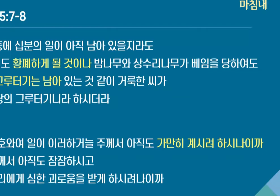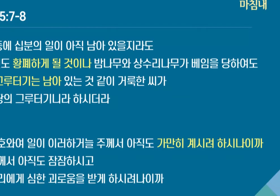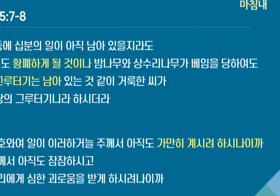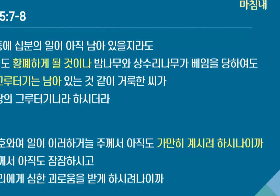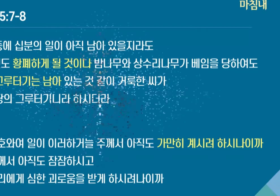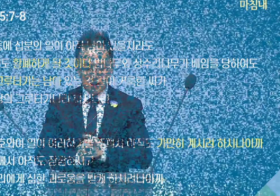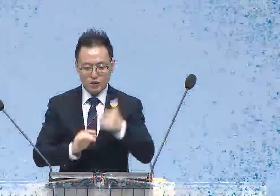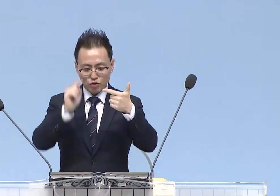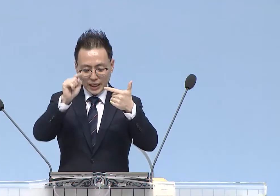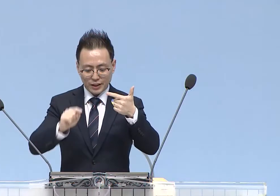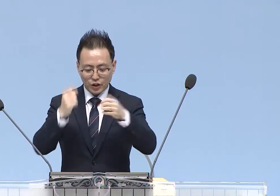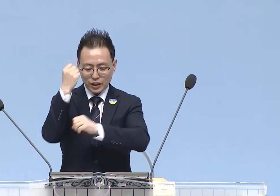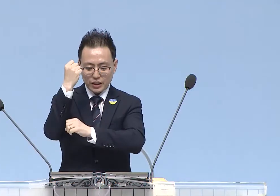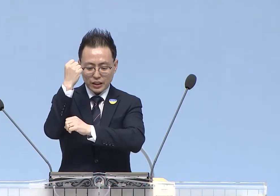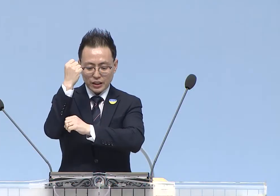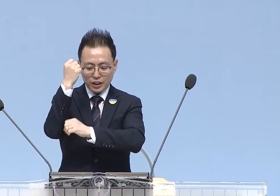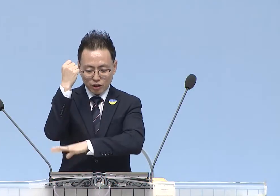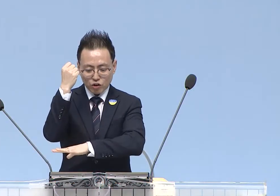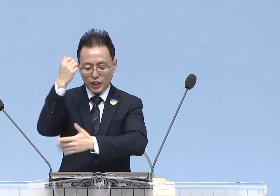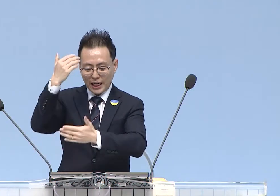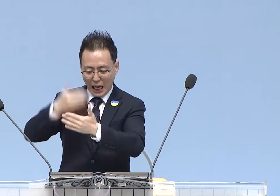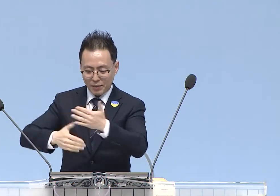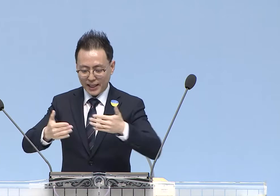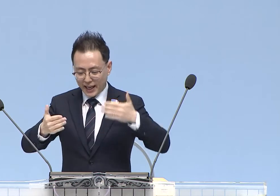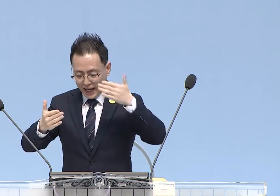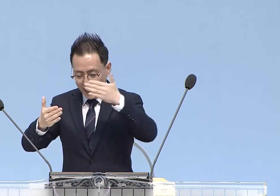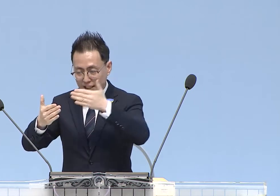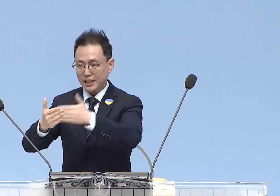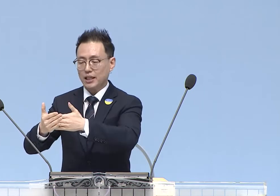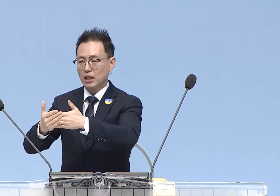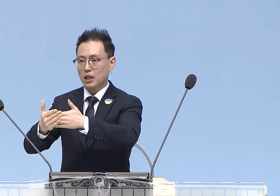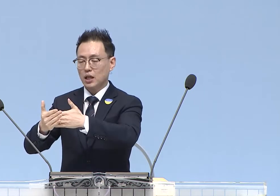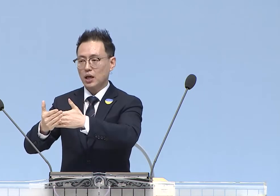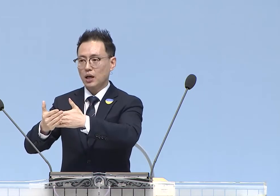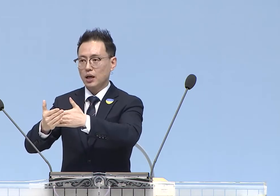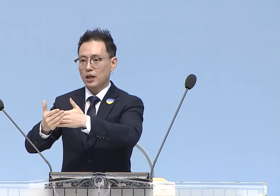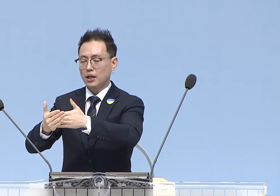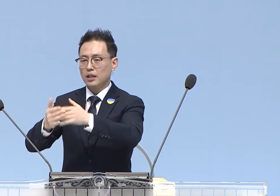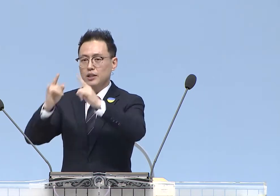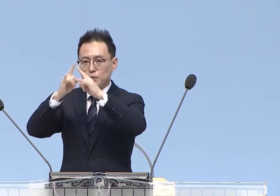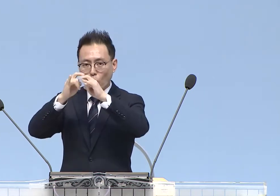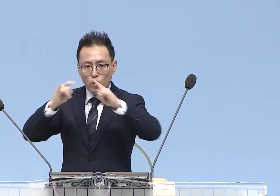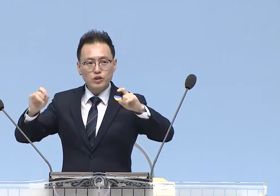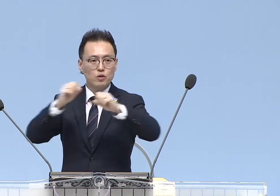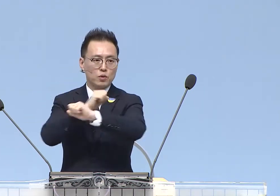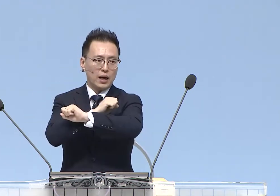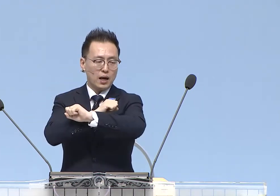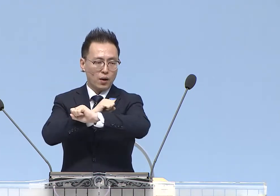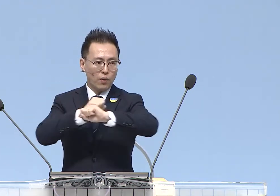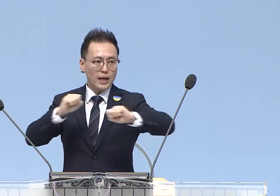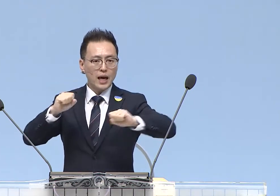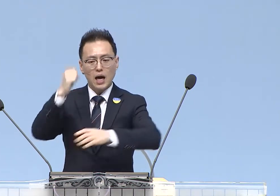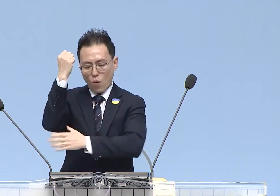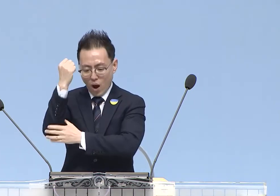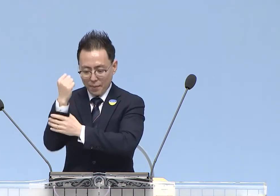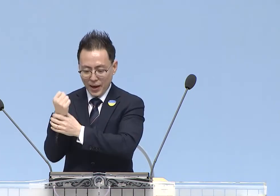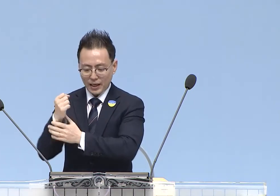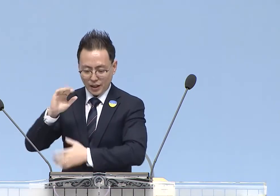하나님께서는 오늘 6장에서 그루터기가 남을 때까지 모든 성읍과 광야가 황폐하게 될